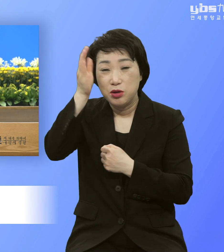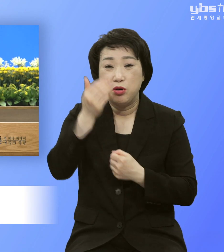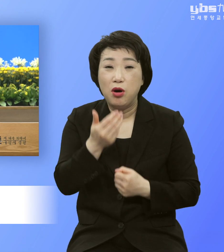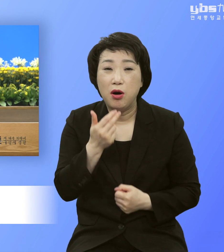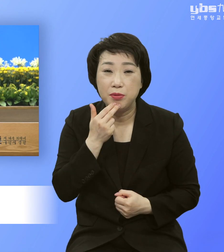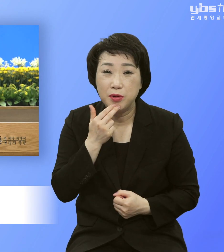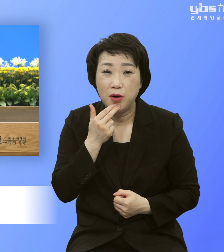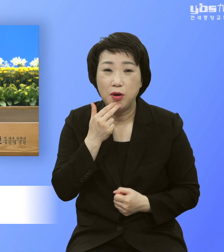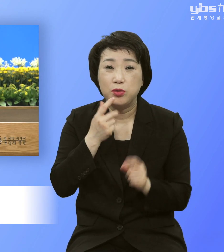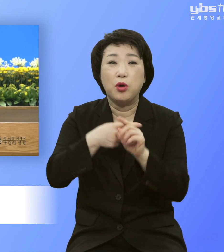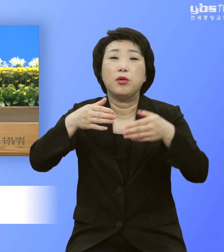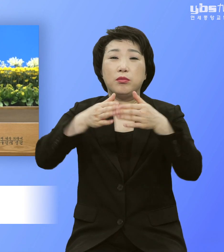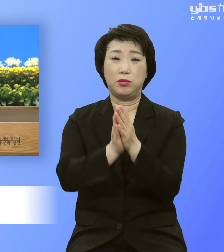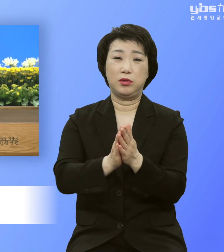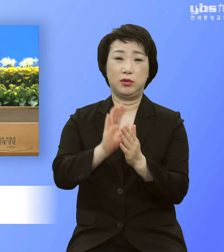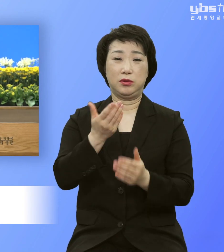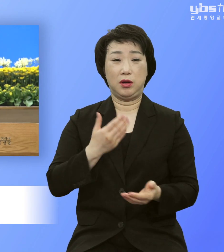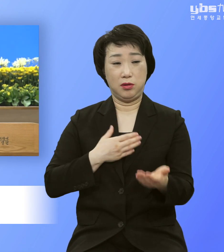문 닫아야 돼요.